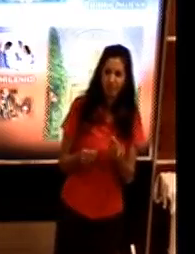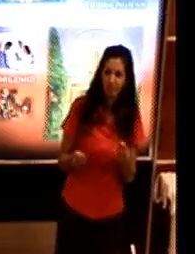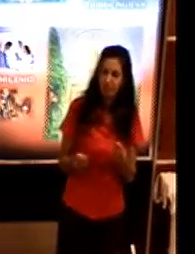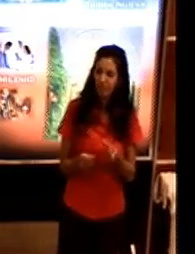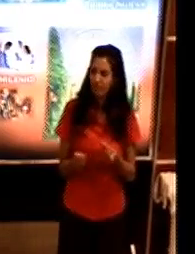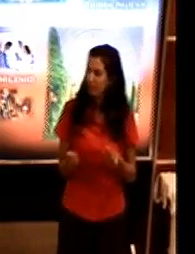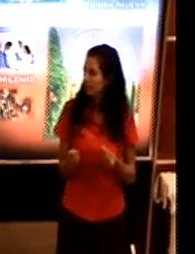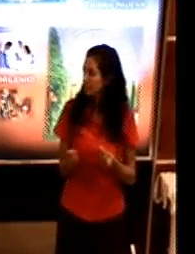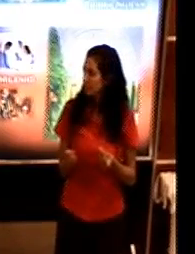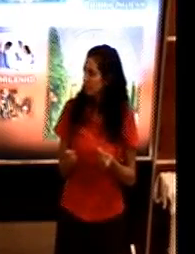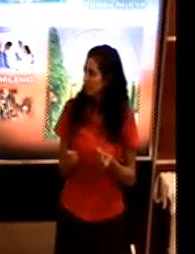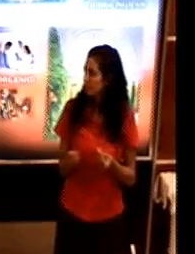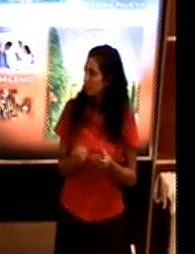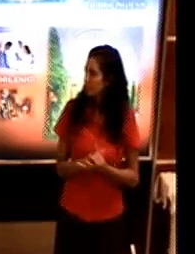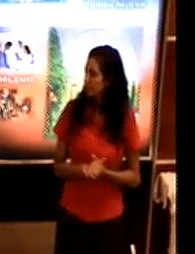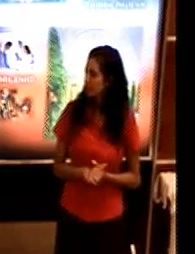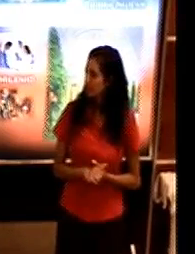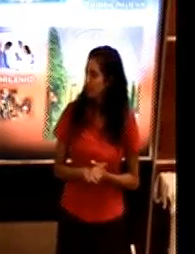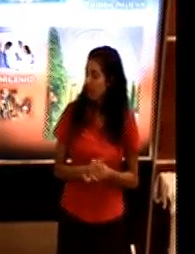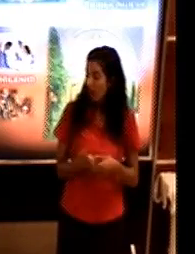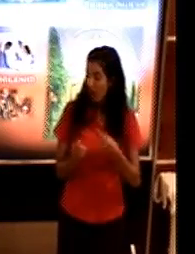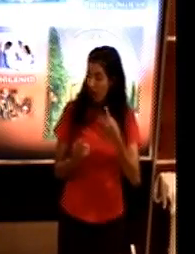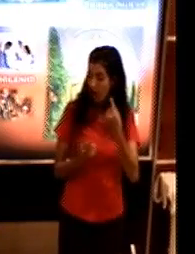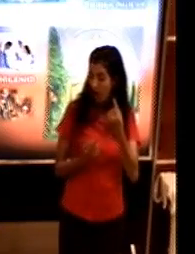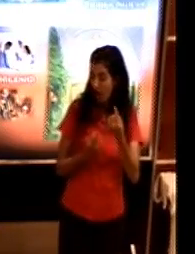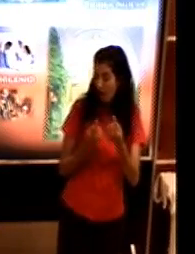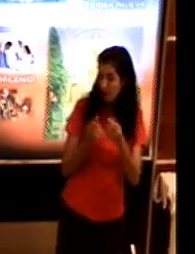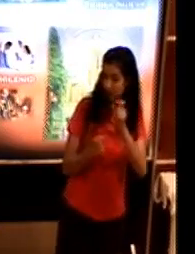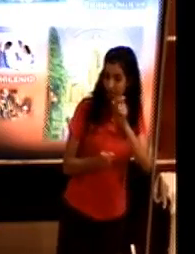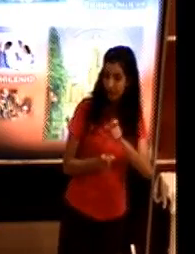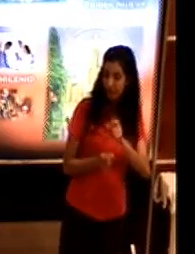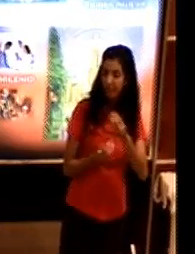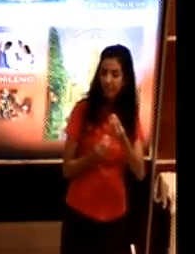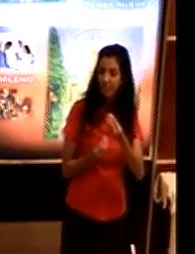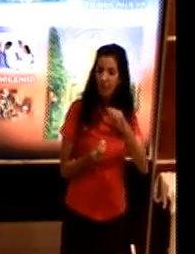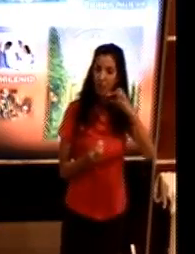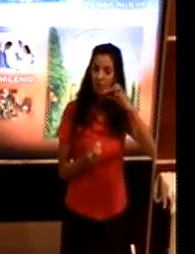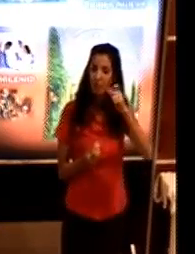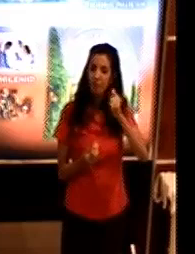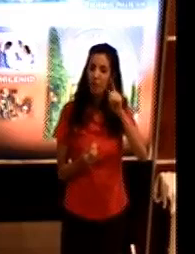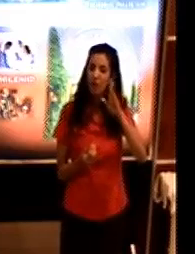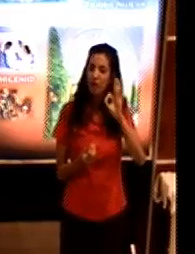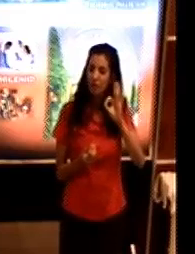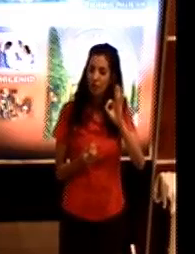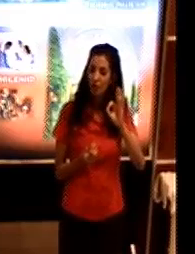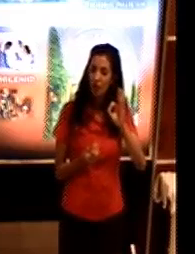Pero ¿saben ustedes que yo he encontrado gente que dice que San Pablo escribió en el Antiguo Testamento?